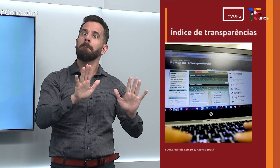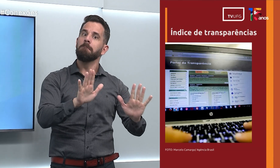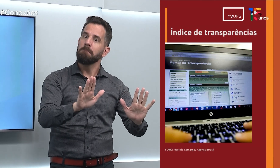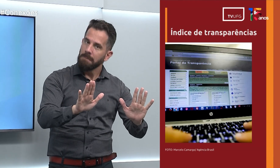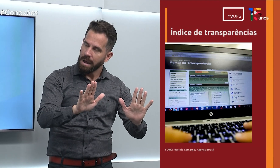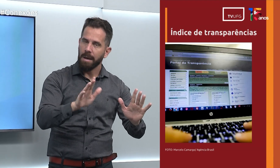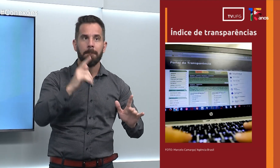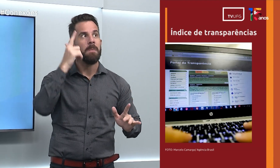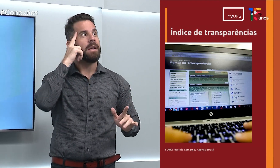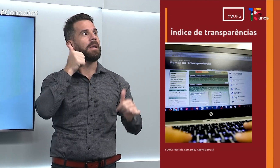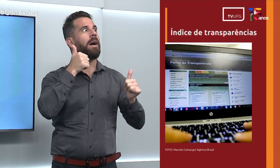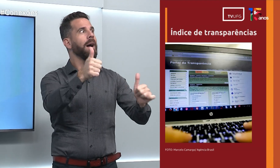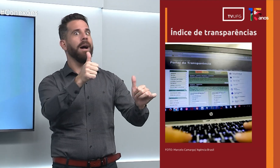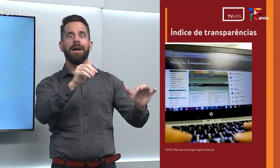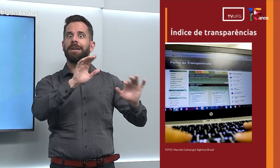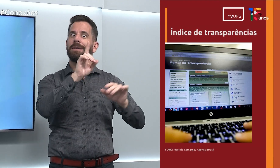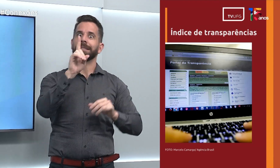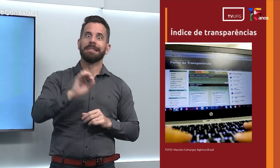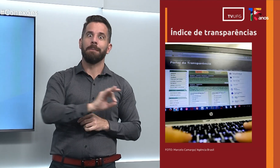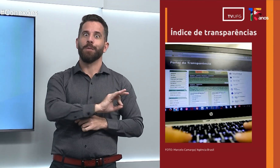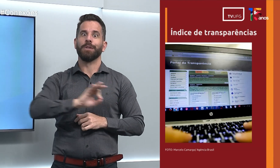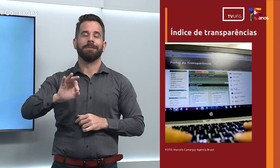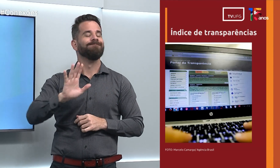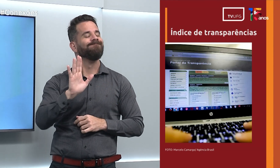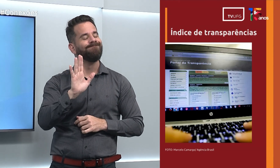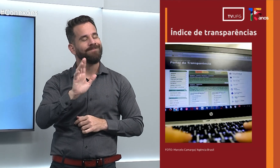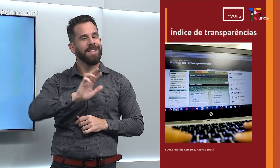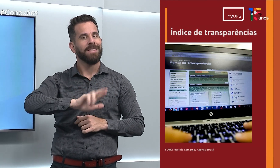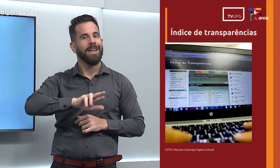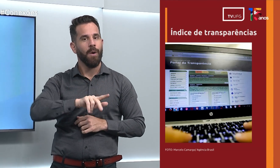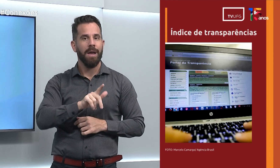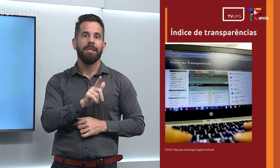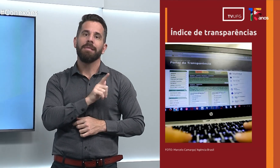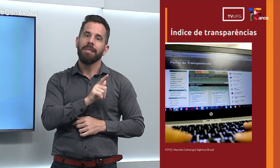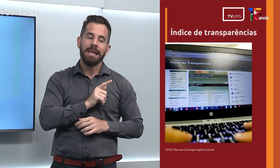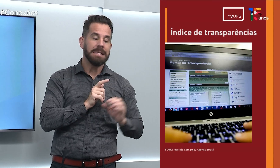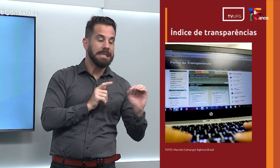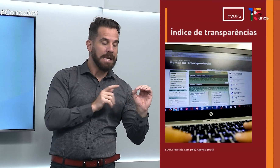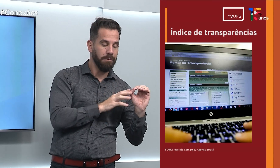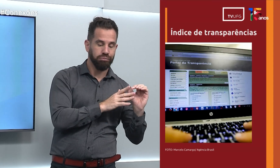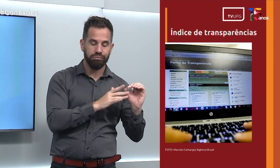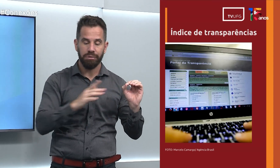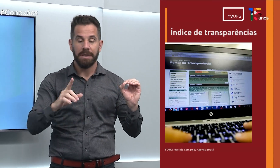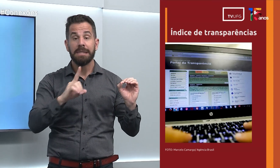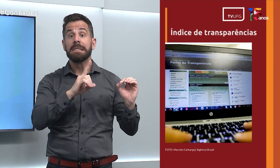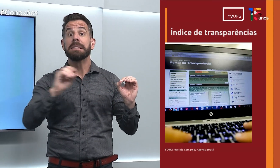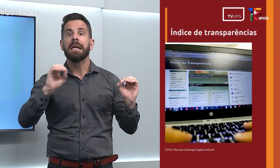pontuação do índice varia em uma escala de 0 a 100% e é classificado em 5